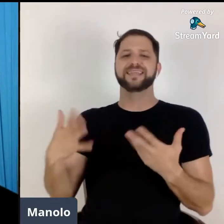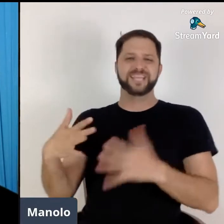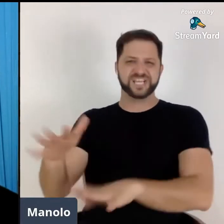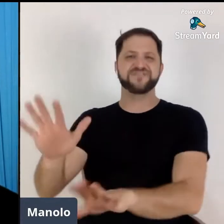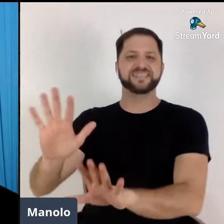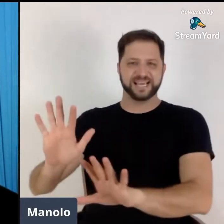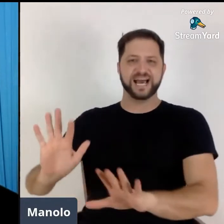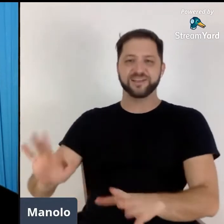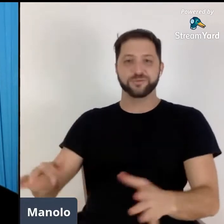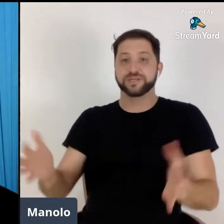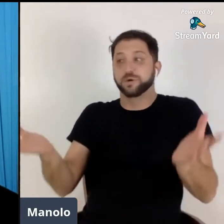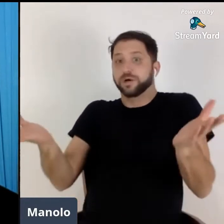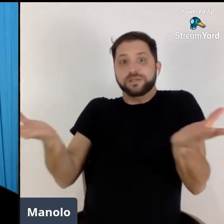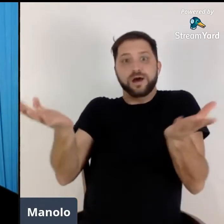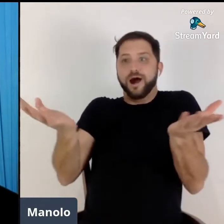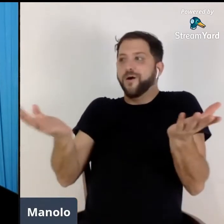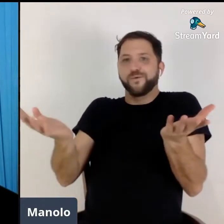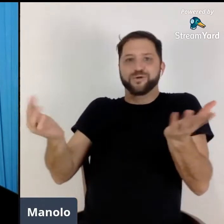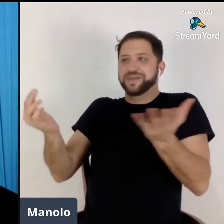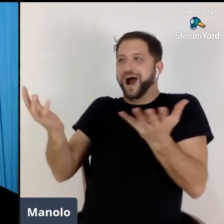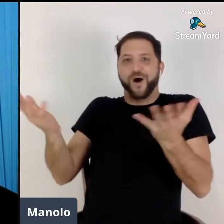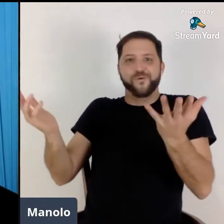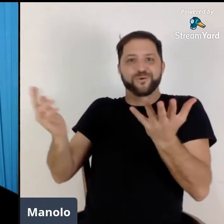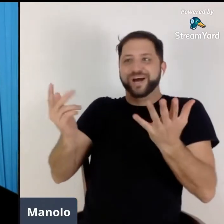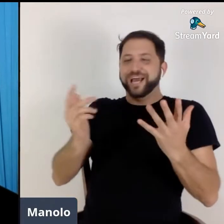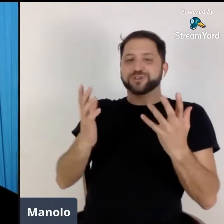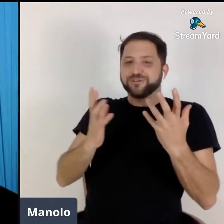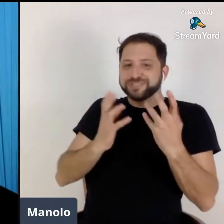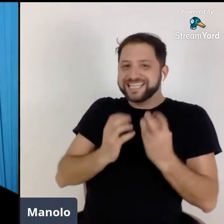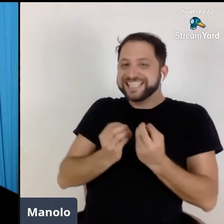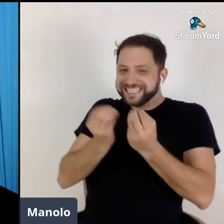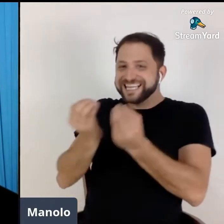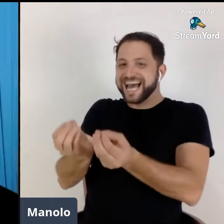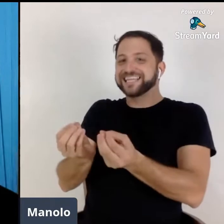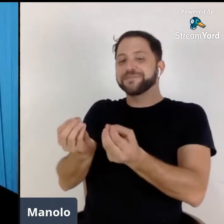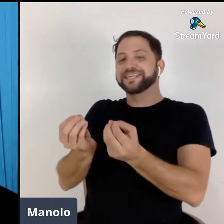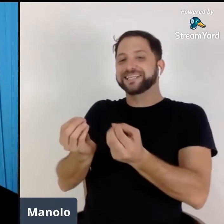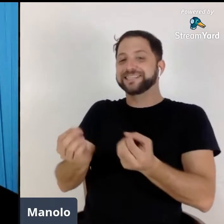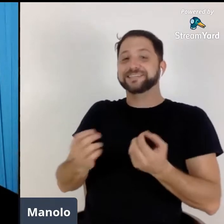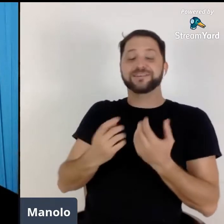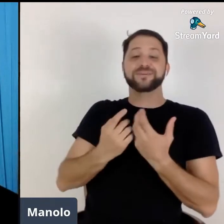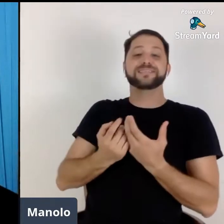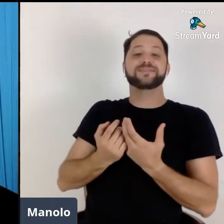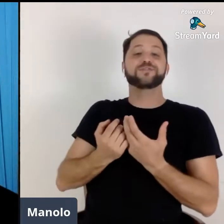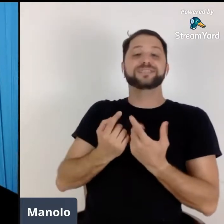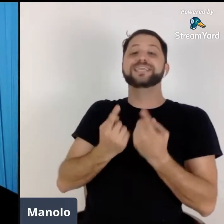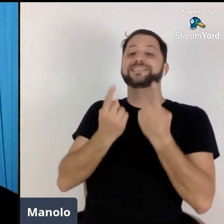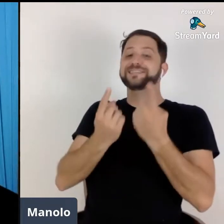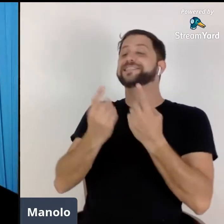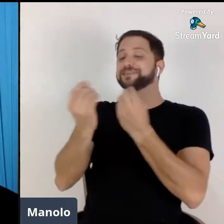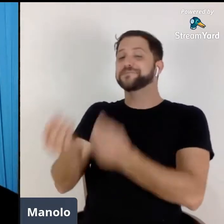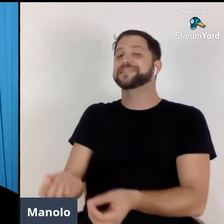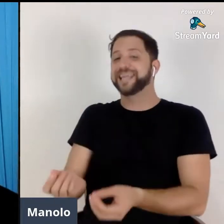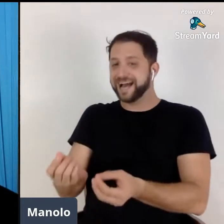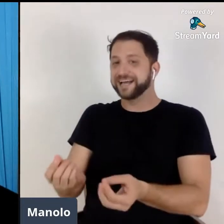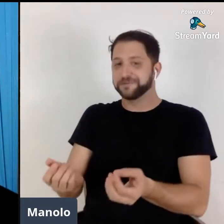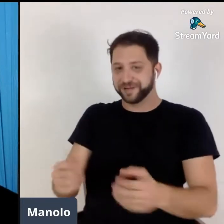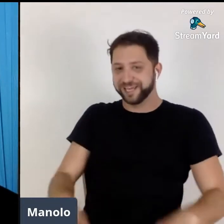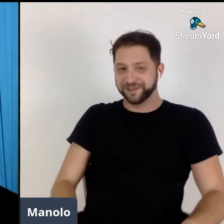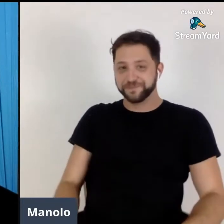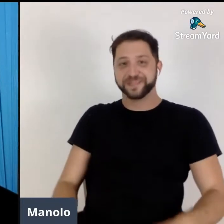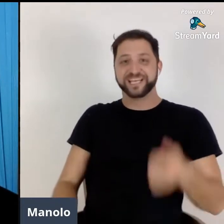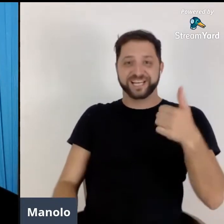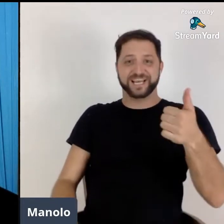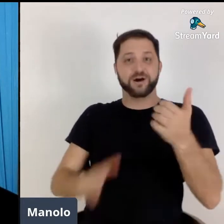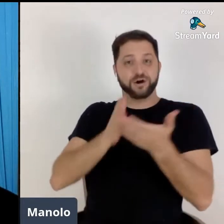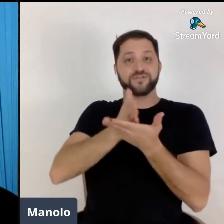não vai entender, deixa ele fazer errado mesmo. Não, é só você ensinar da maneira certa, talvez você esteja ensinando da maneira errada